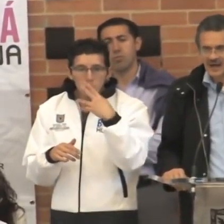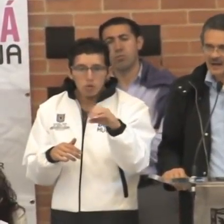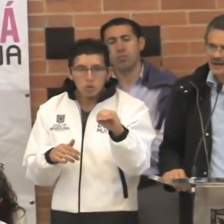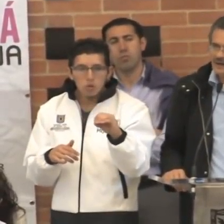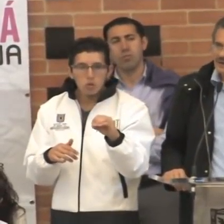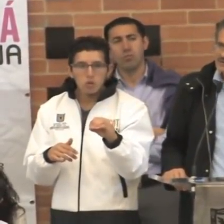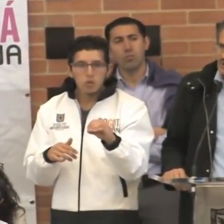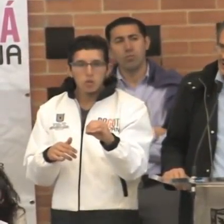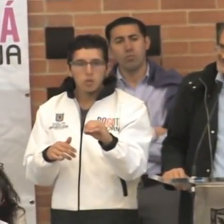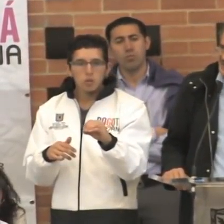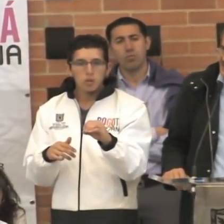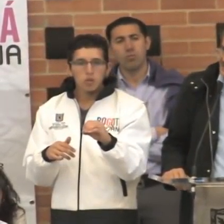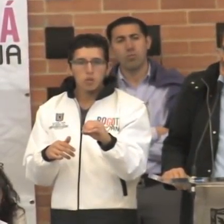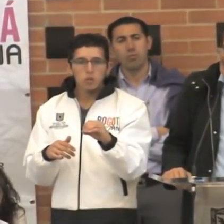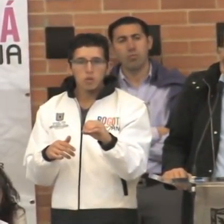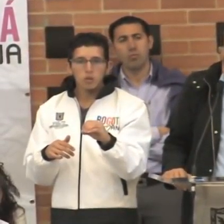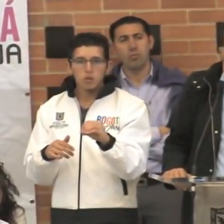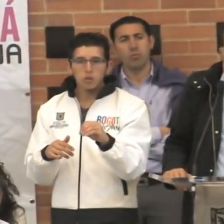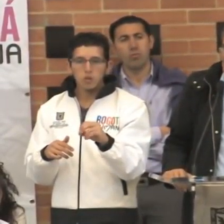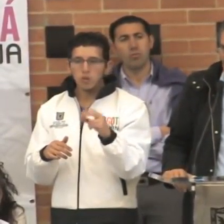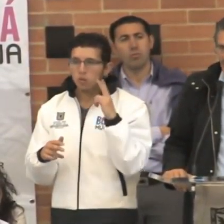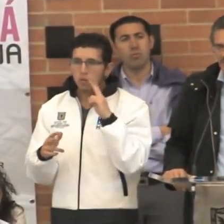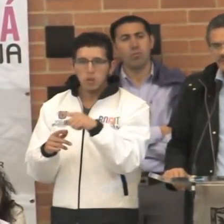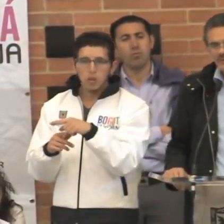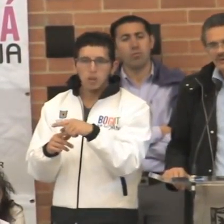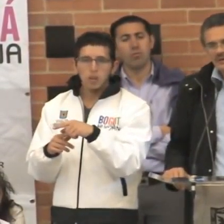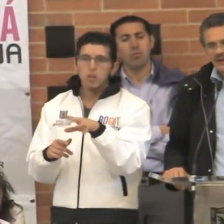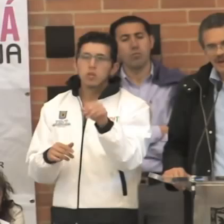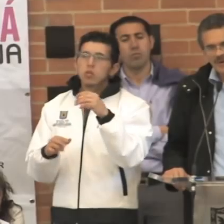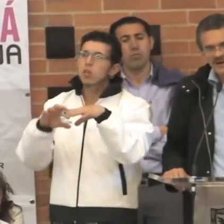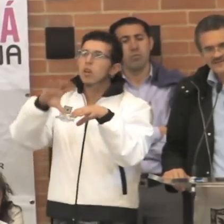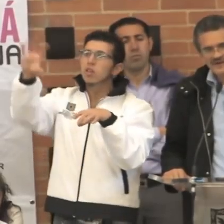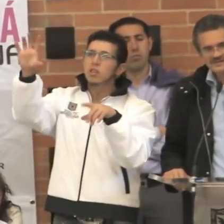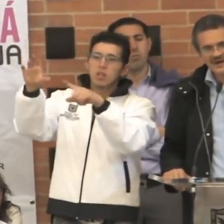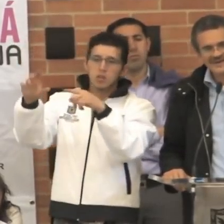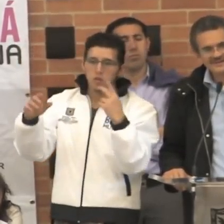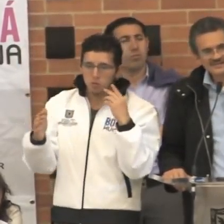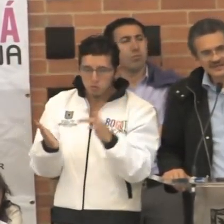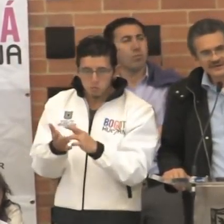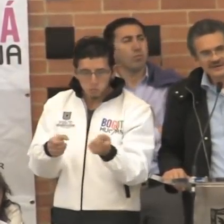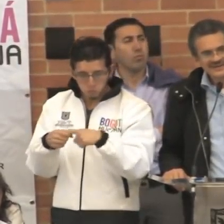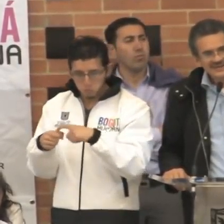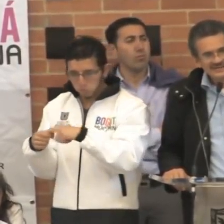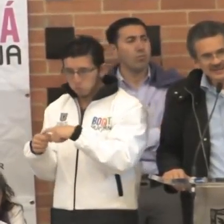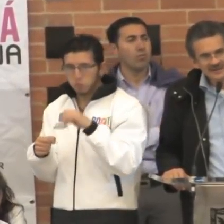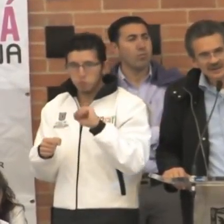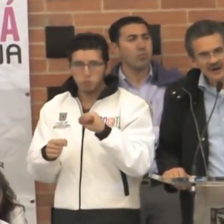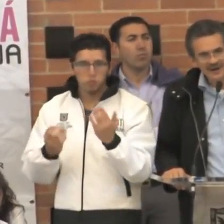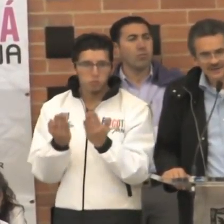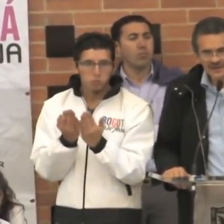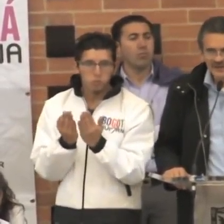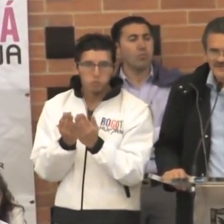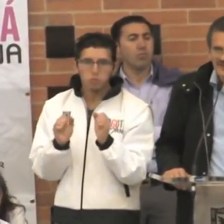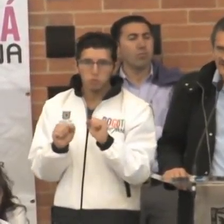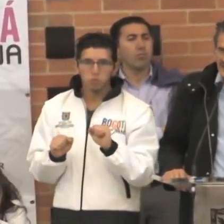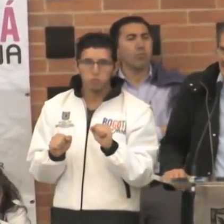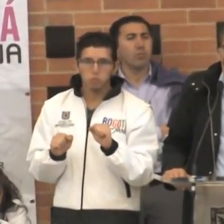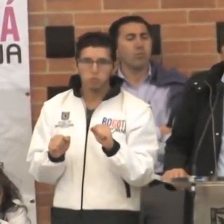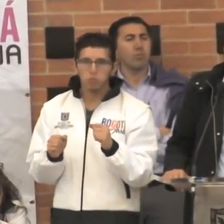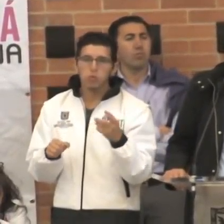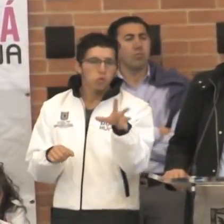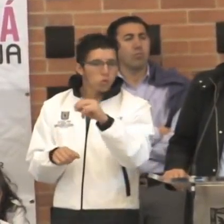de esta zona se quede sin atención en la primera infancia, es decir, sin jardín